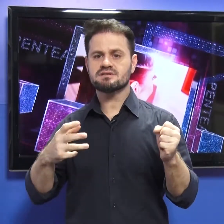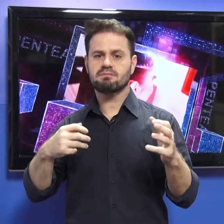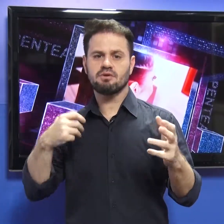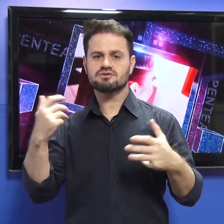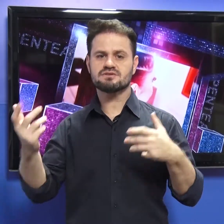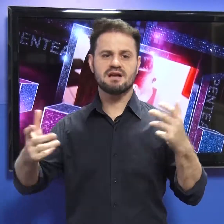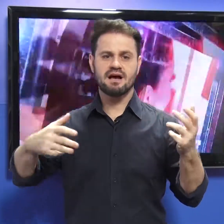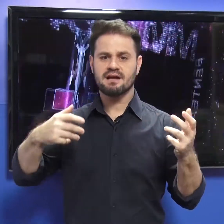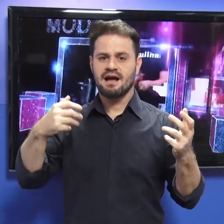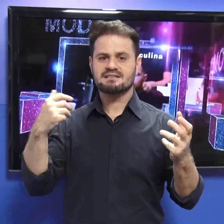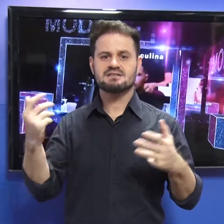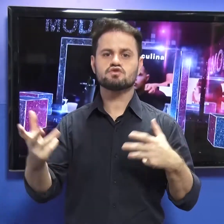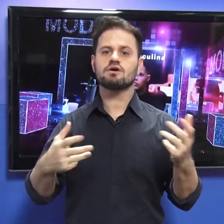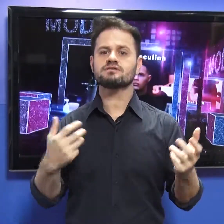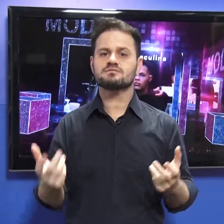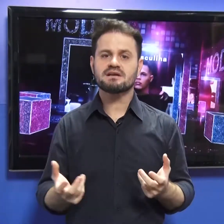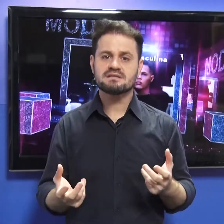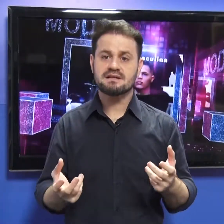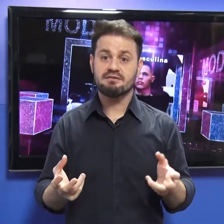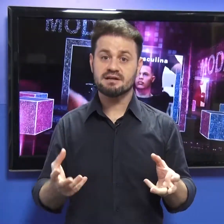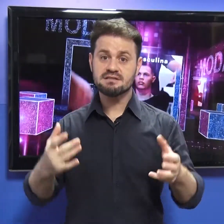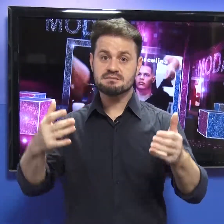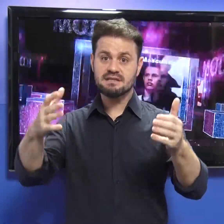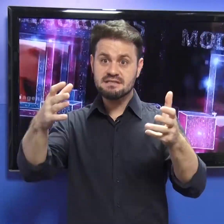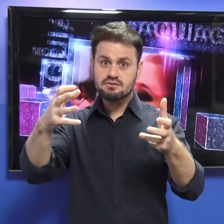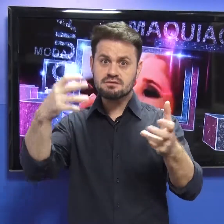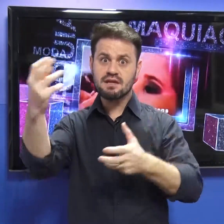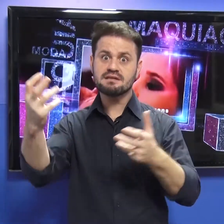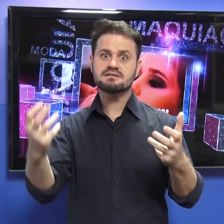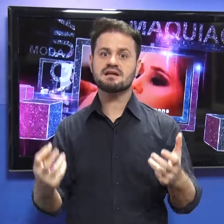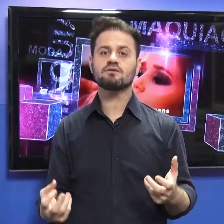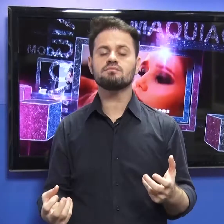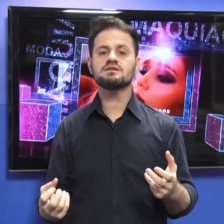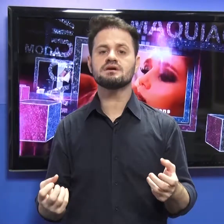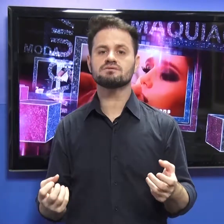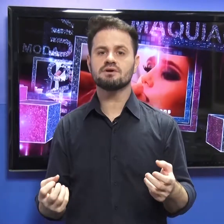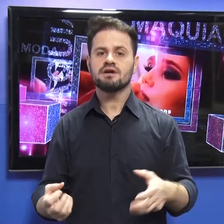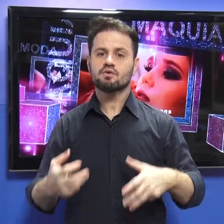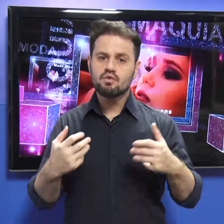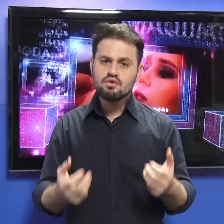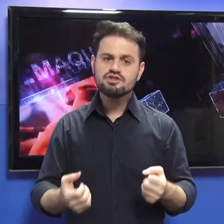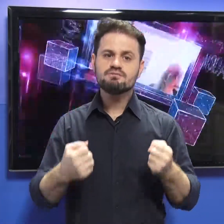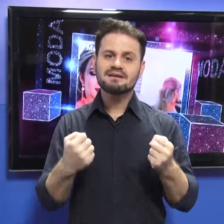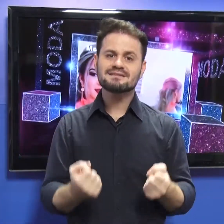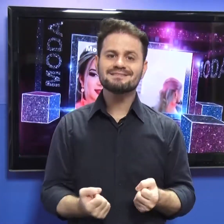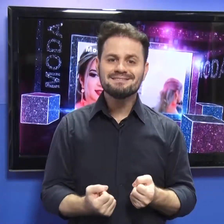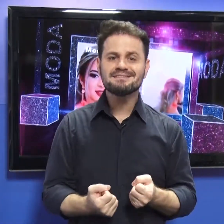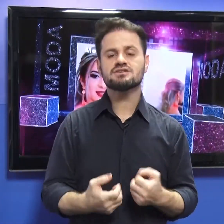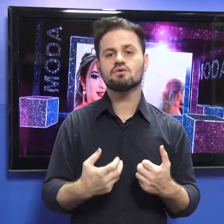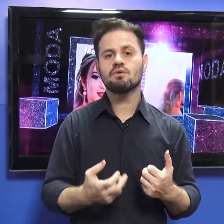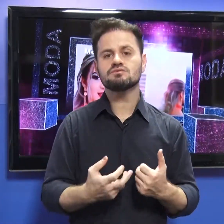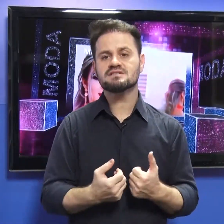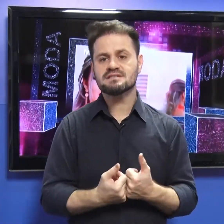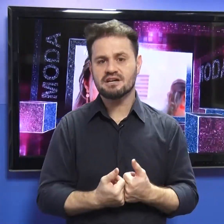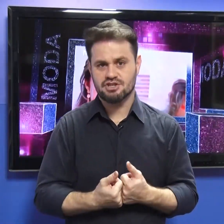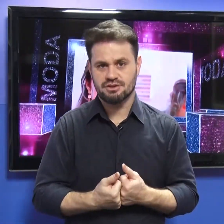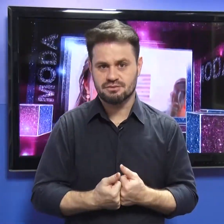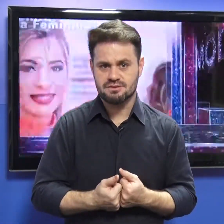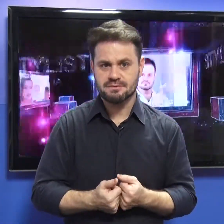pode usar acessórios mais extravagantes mas isso tem que estar combinando cuide bastante com os exageros